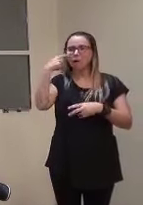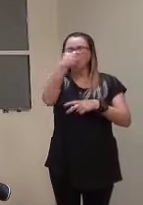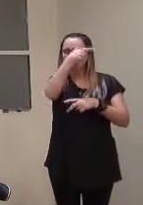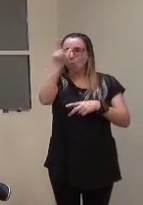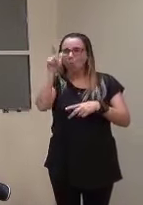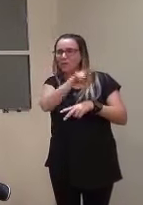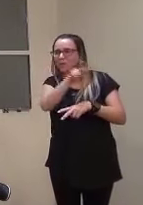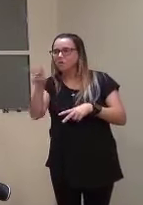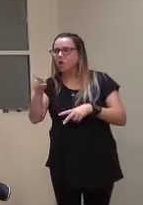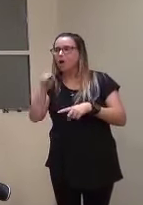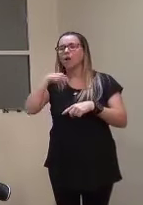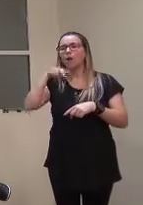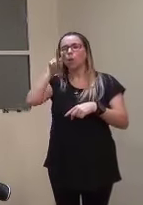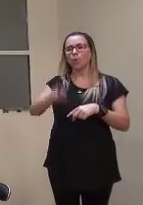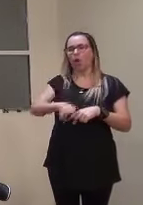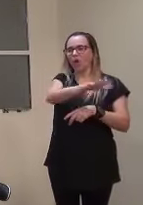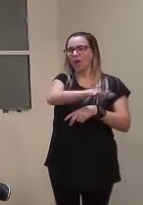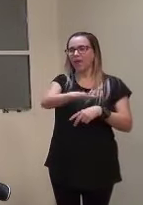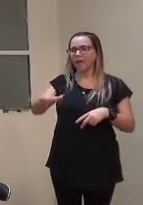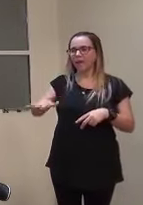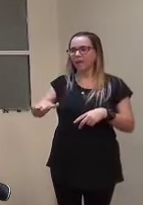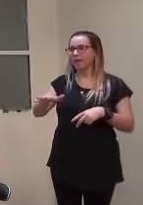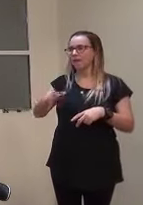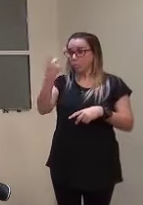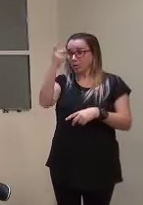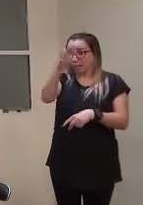un tapón